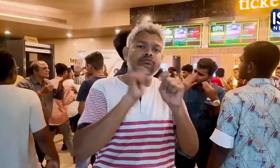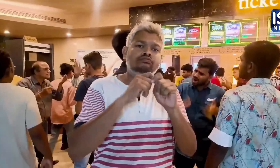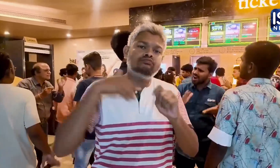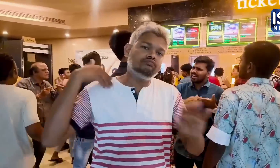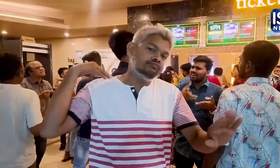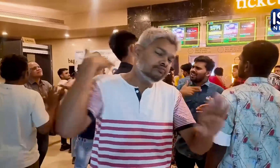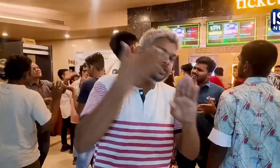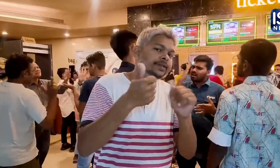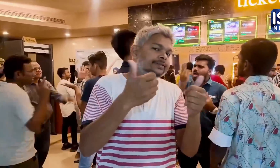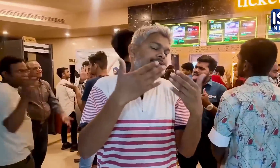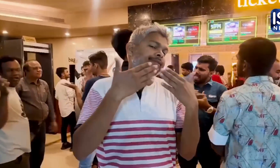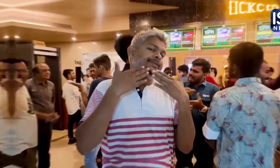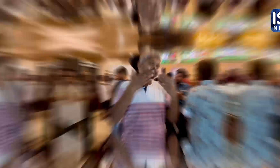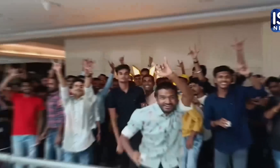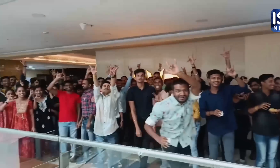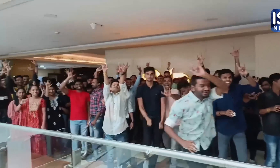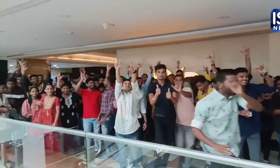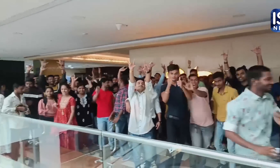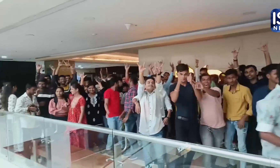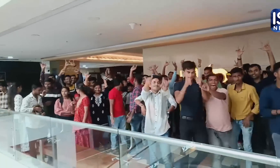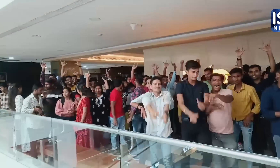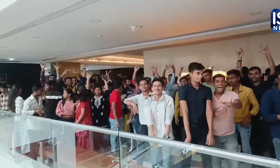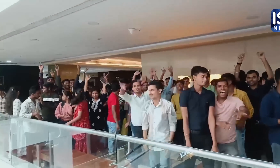थैंक यू इतने अच्छे काम के लिए।